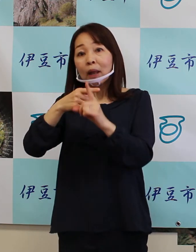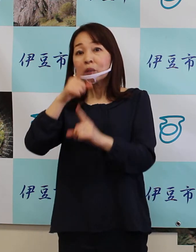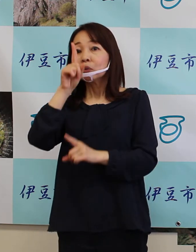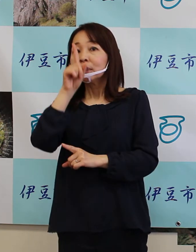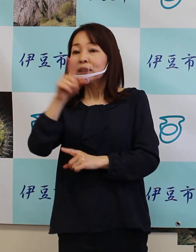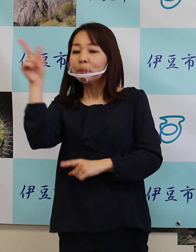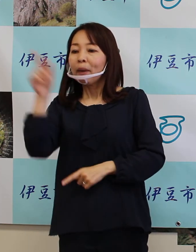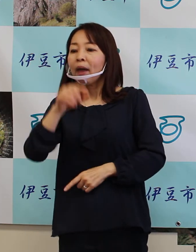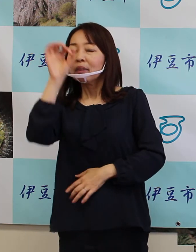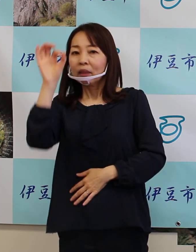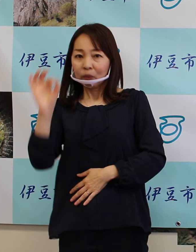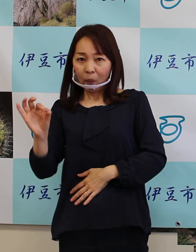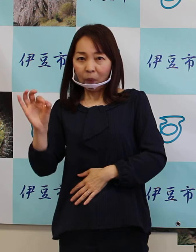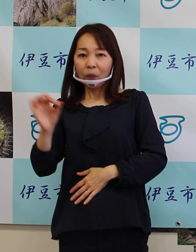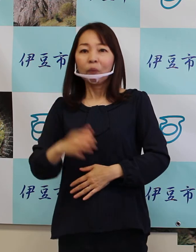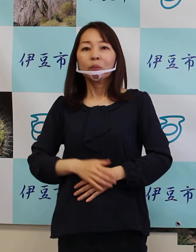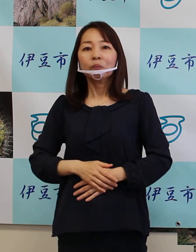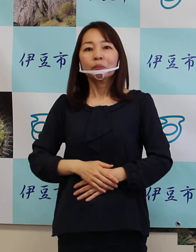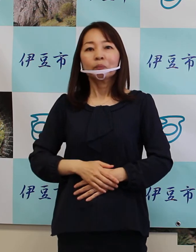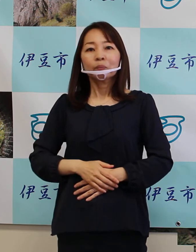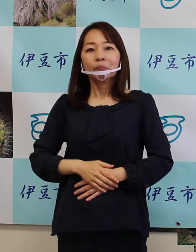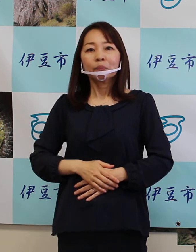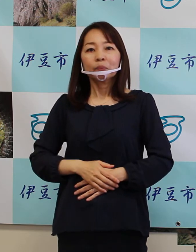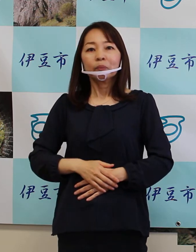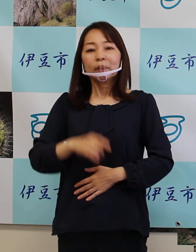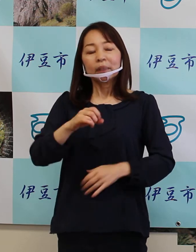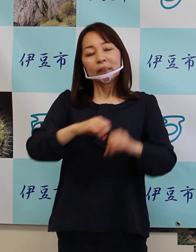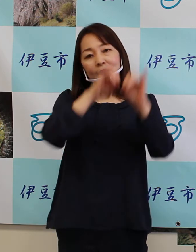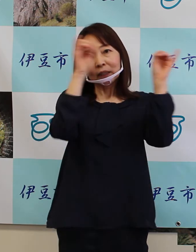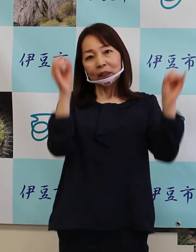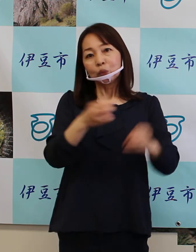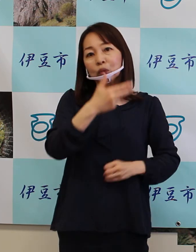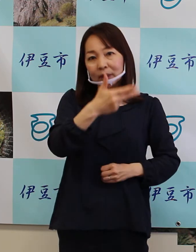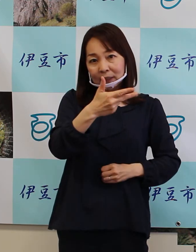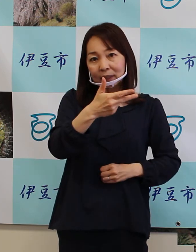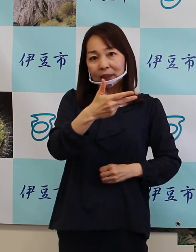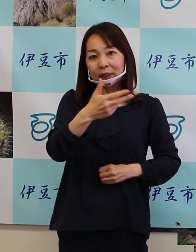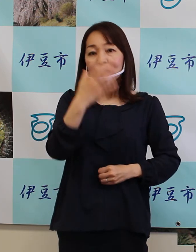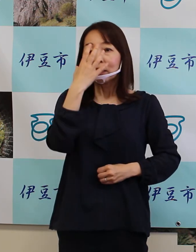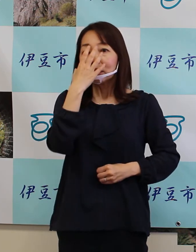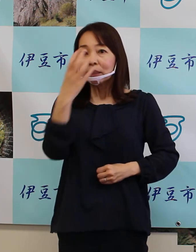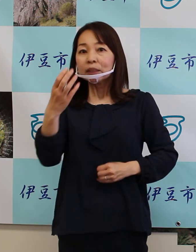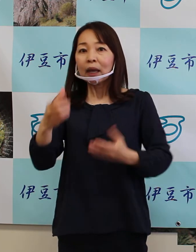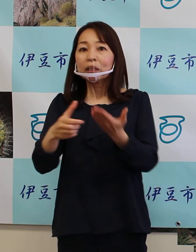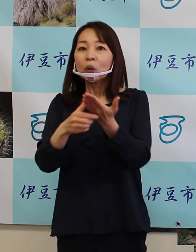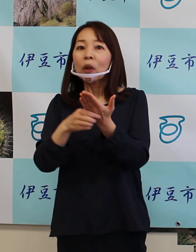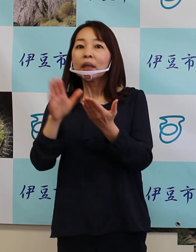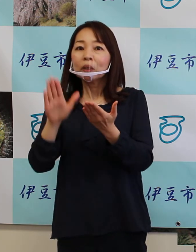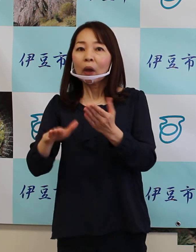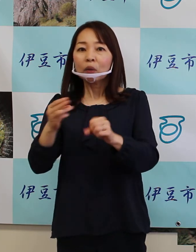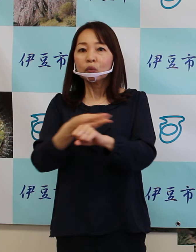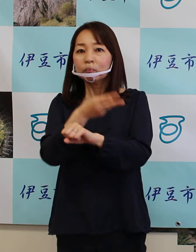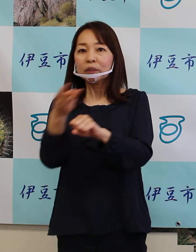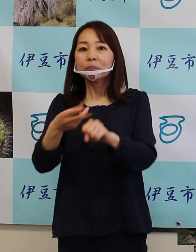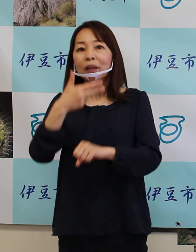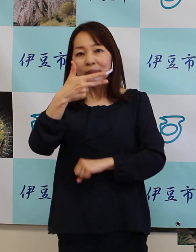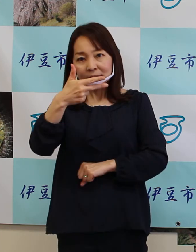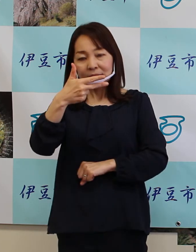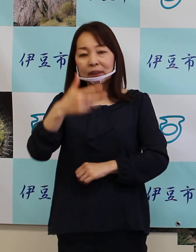1%。 これは伊豆市、新幹線の駅のある三島市、